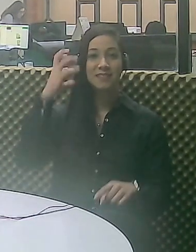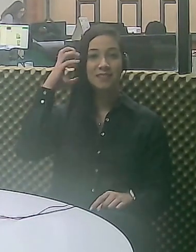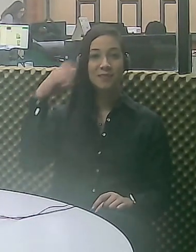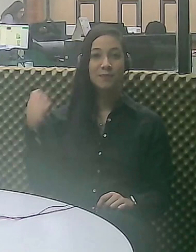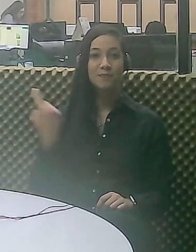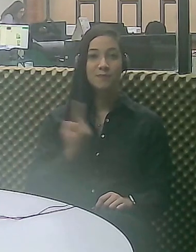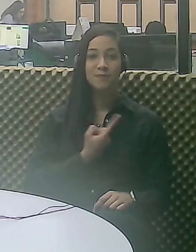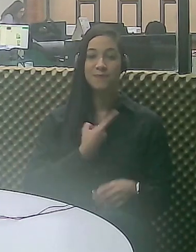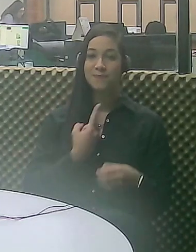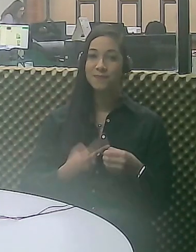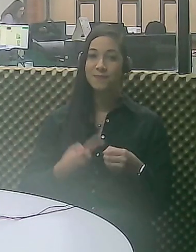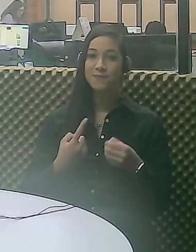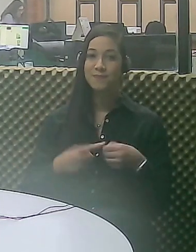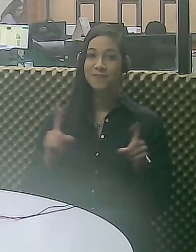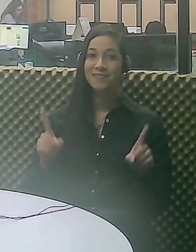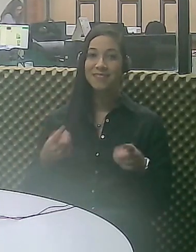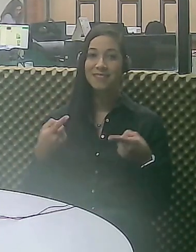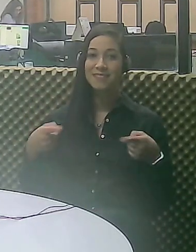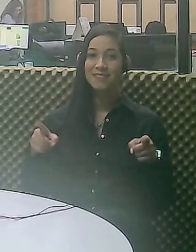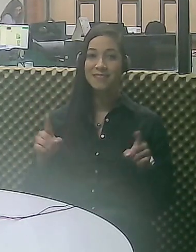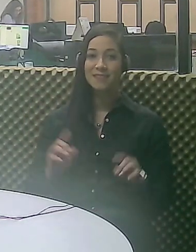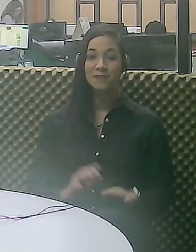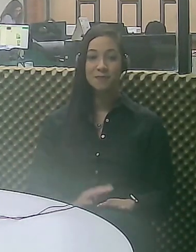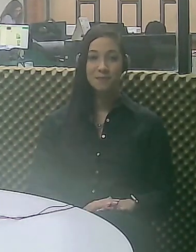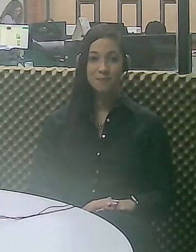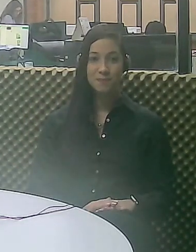Rádio Nossa Cidade.